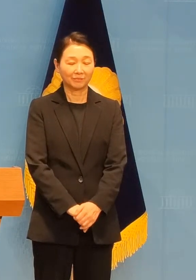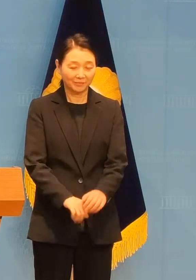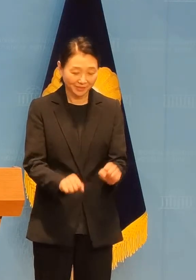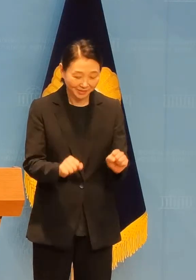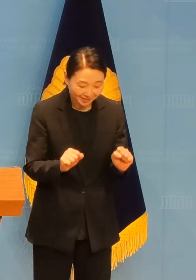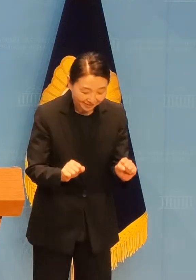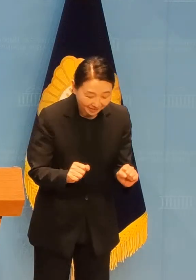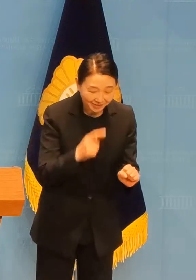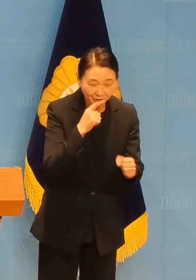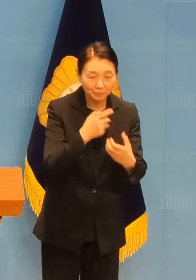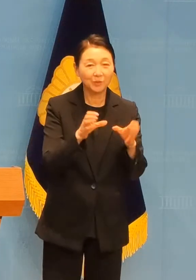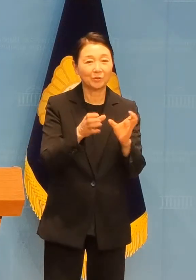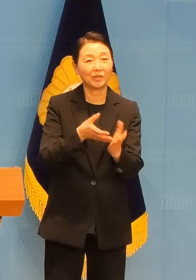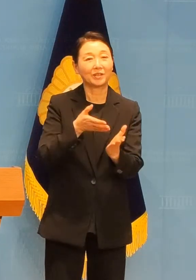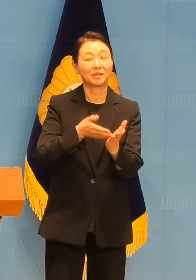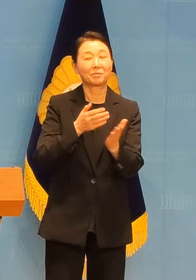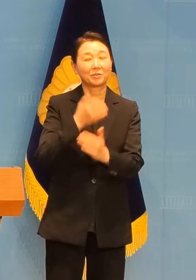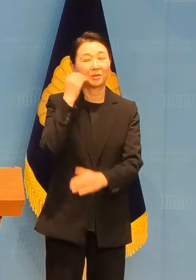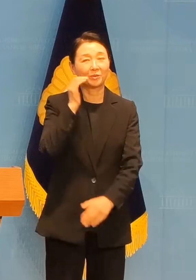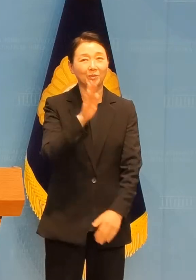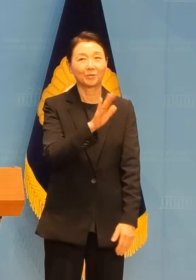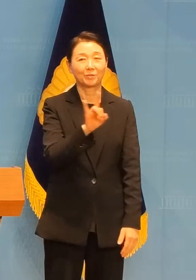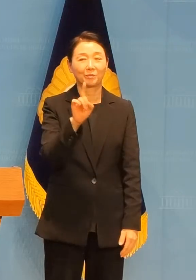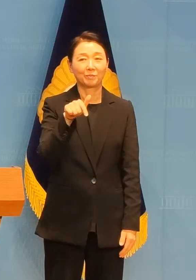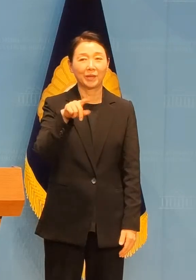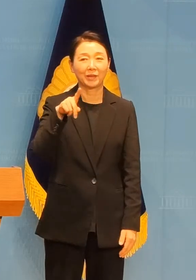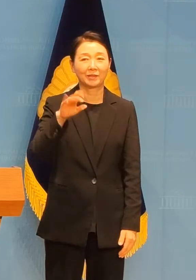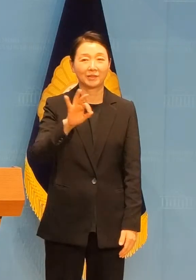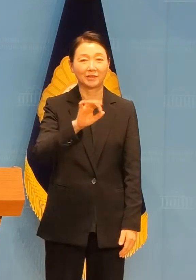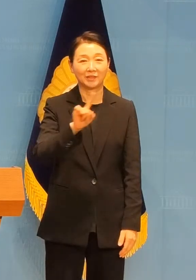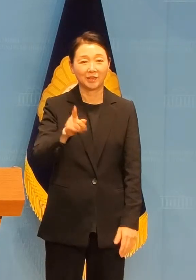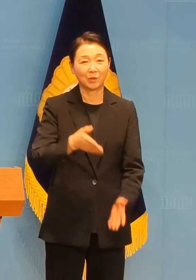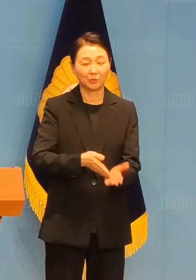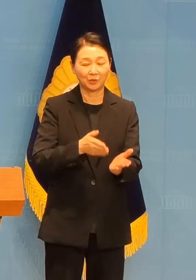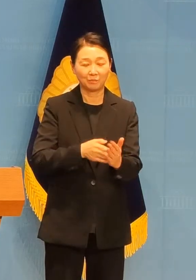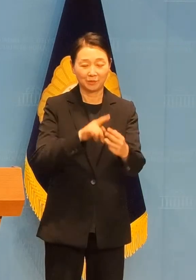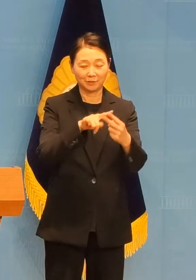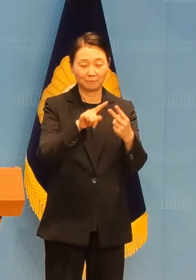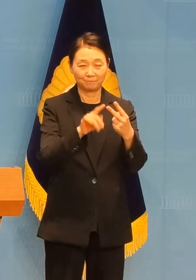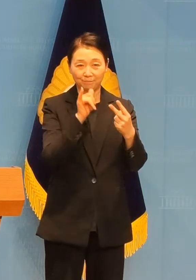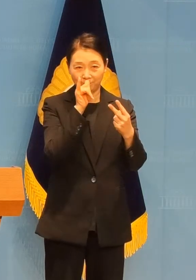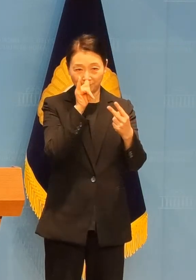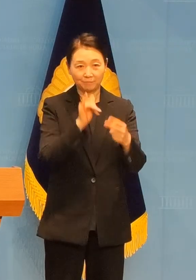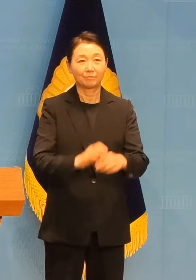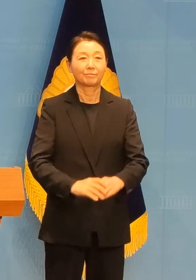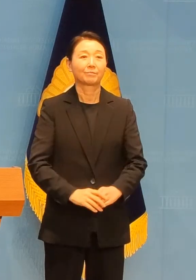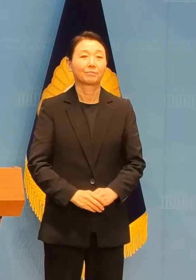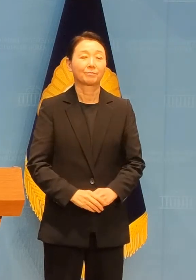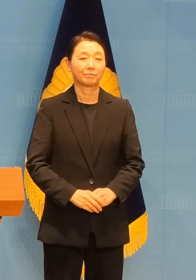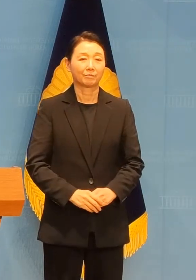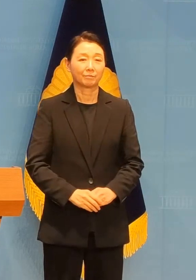안녕하세요. 더불어민주당 원내대변인 백승하 의원입니다. 오늘의 논평 두 건 말씀드리겠습니다.